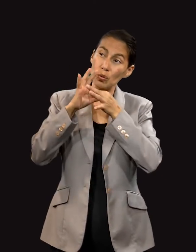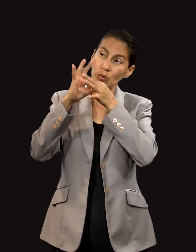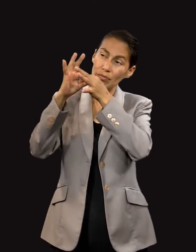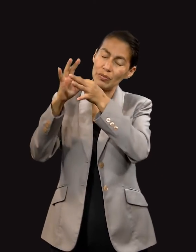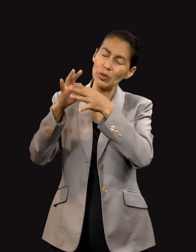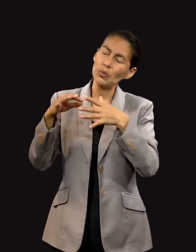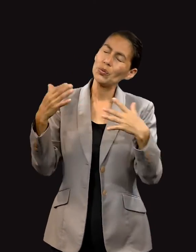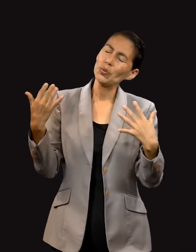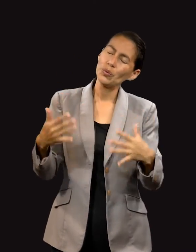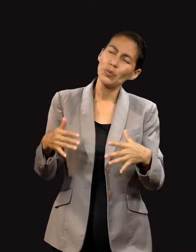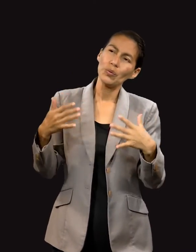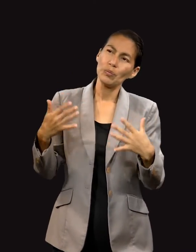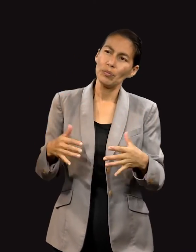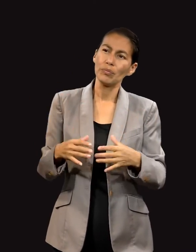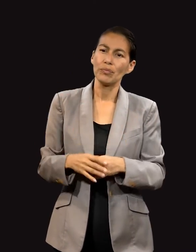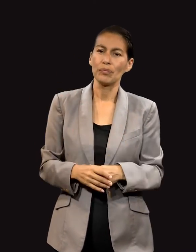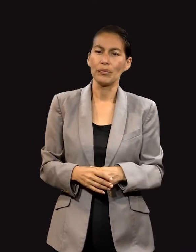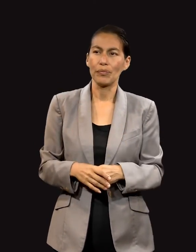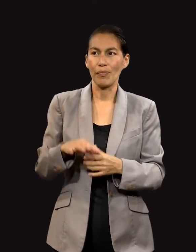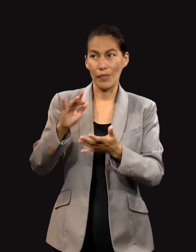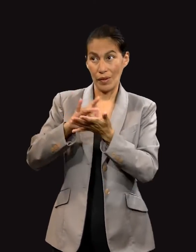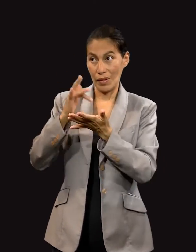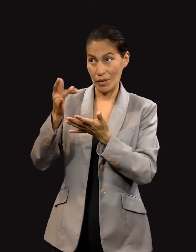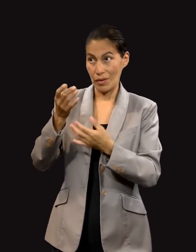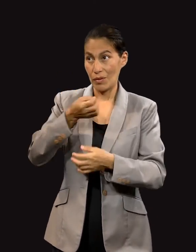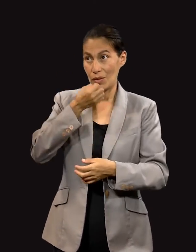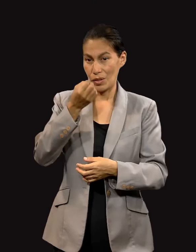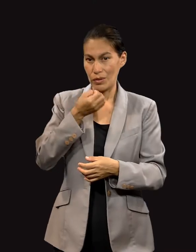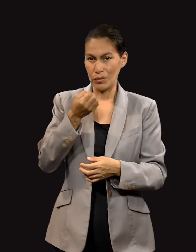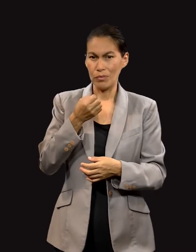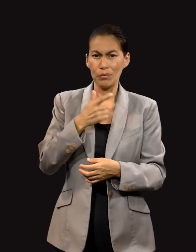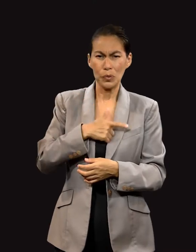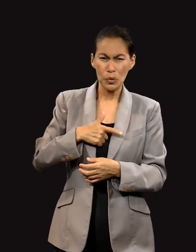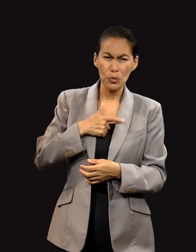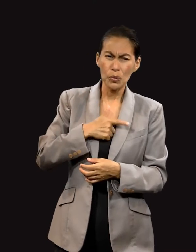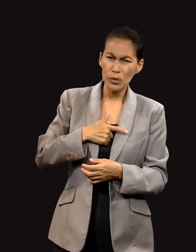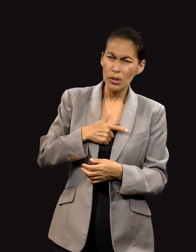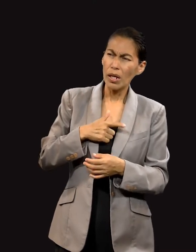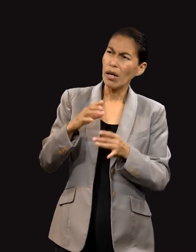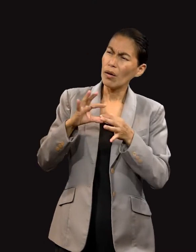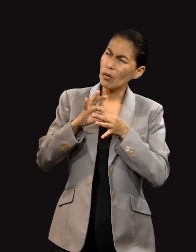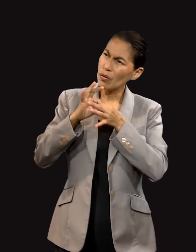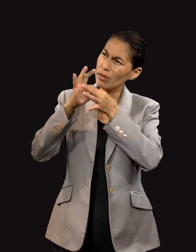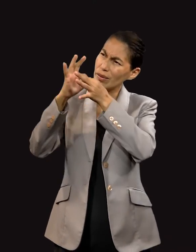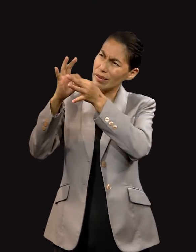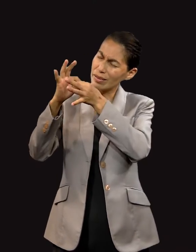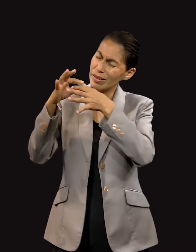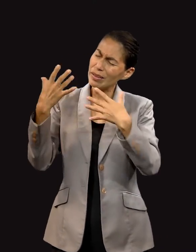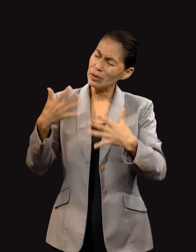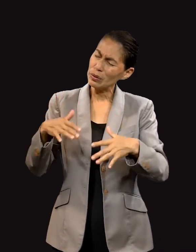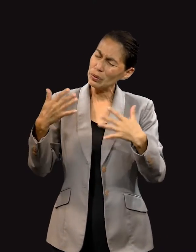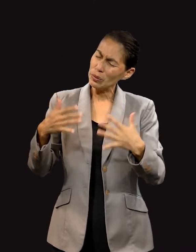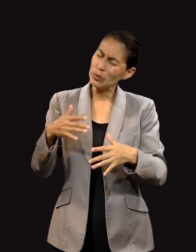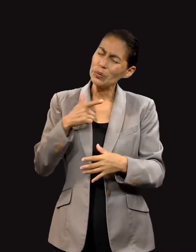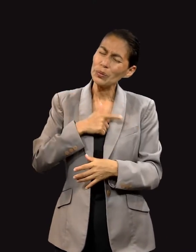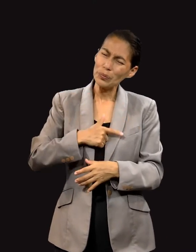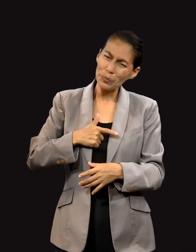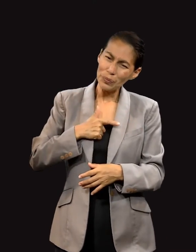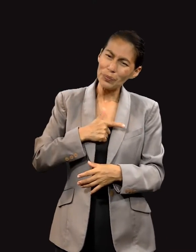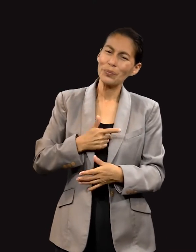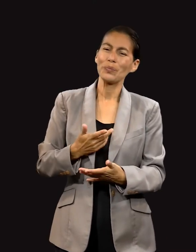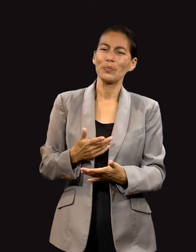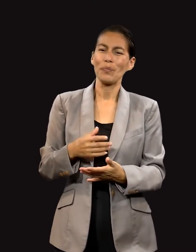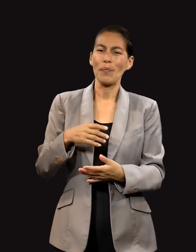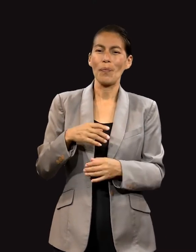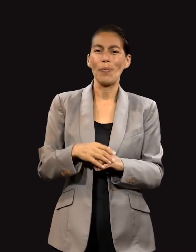qué? Porque uno está conectada, conectada con el cielo a través de la oración. Me palabra, conectada con el cielo. Y sabe que